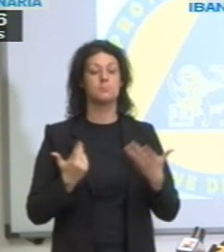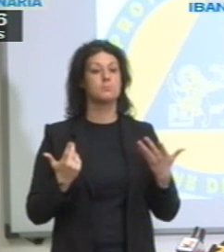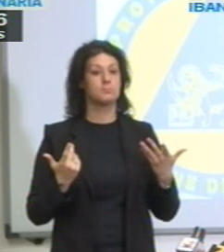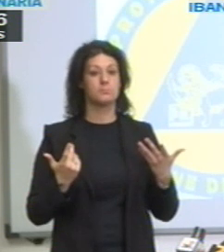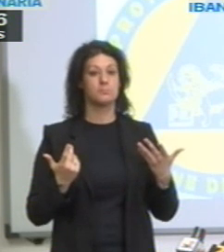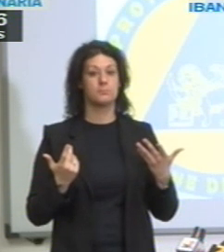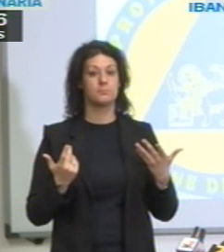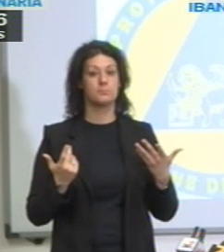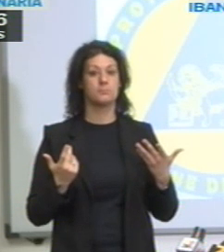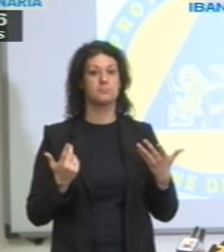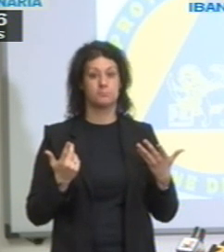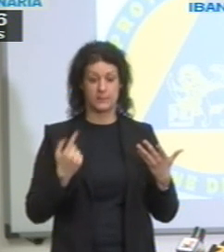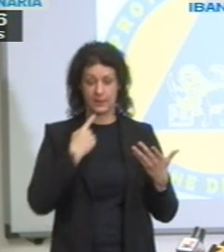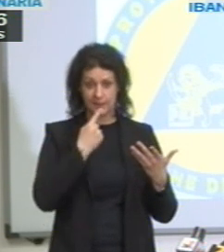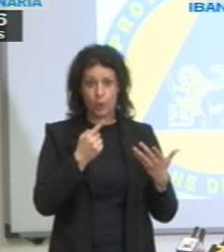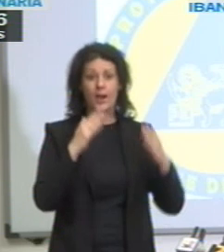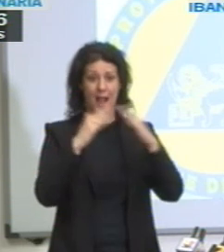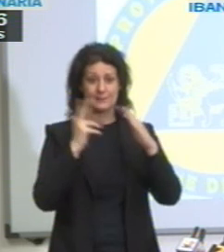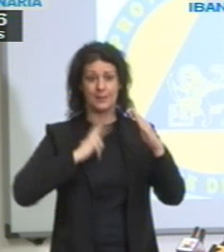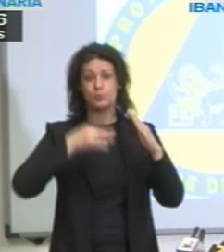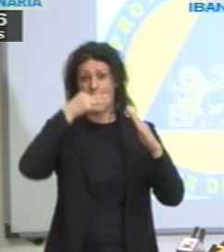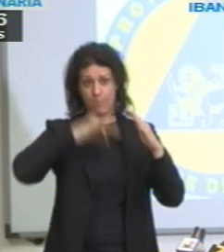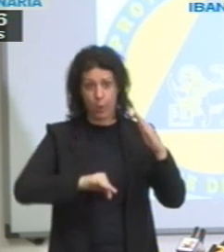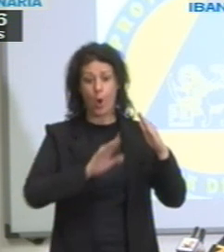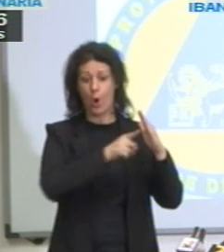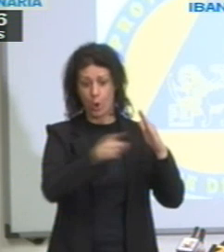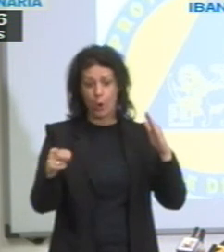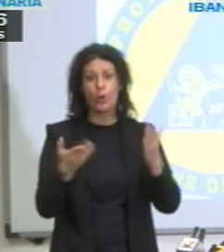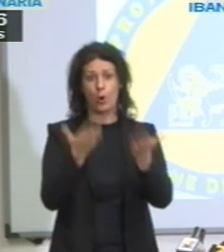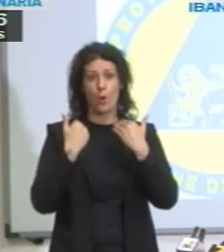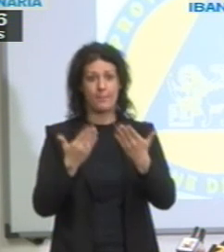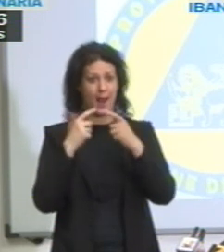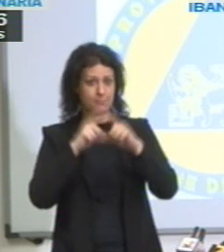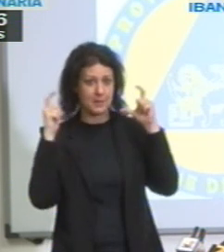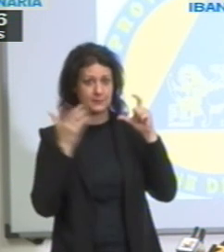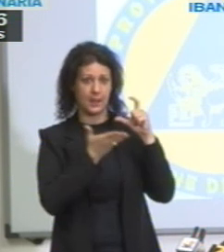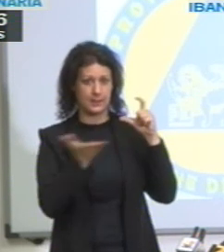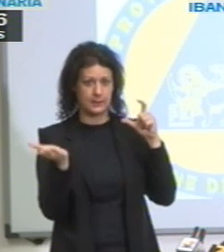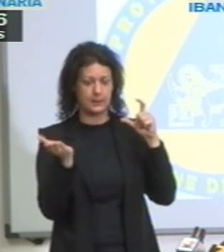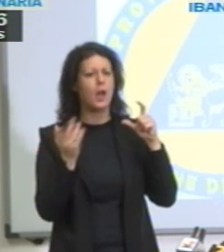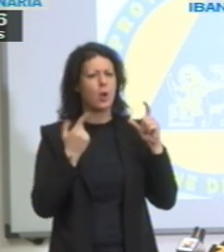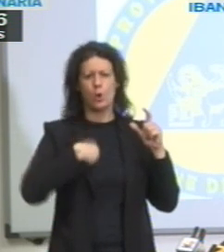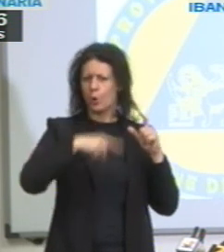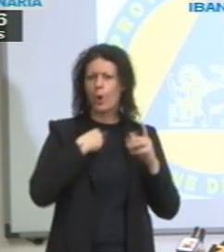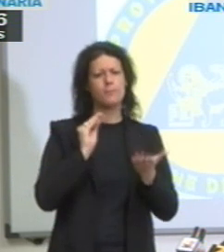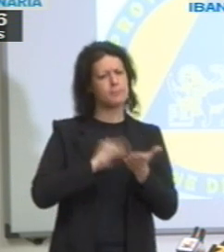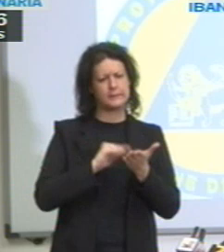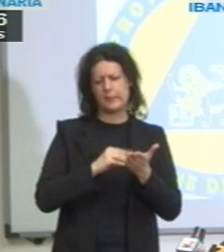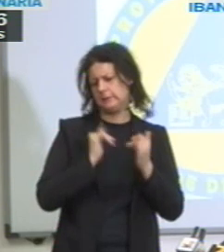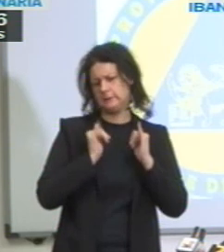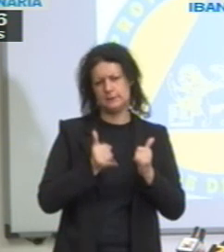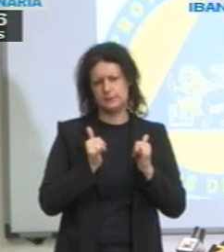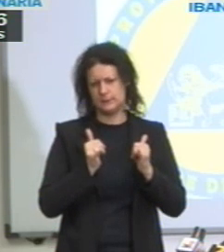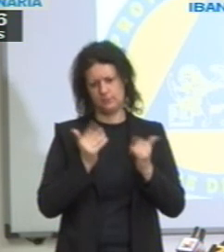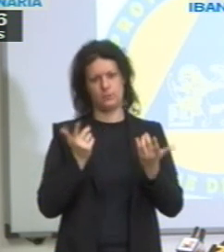alle case di riposo di comprarsi le mascherine, anzi, però noi ci siamo, figuratevi se lasciamo gli anziani e gli